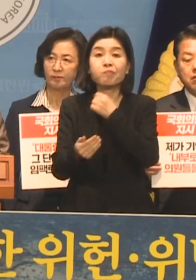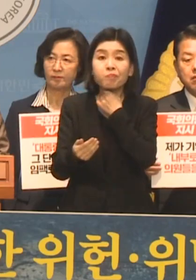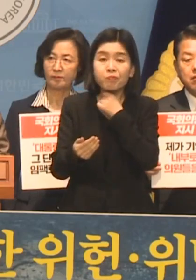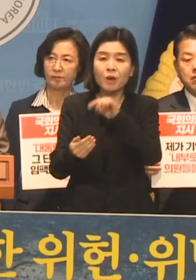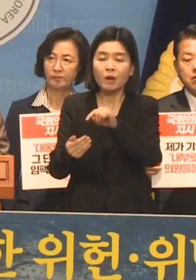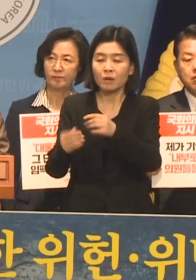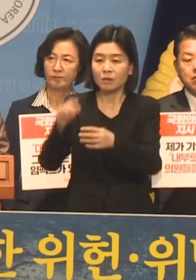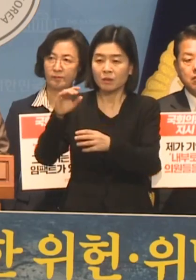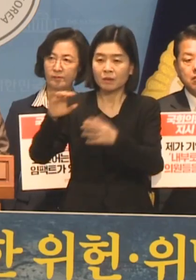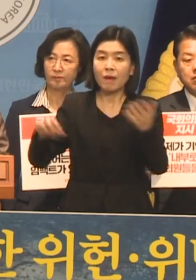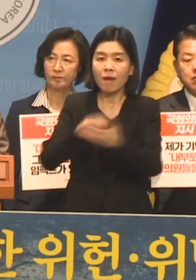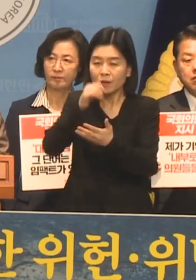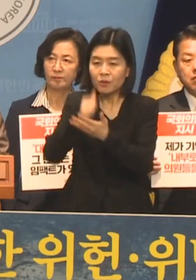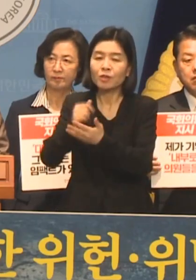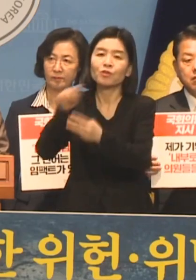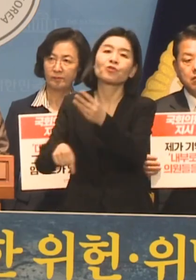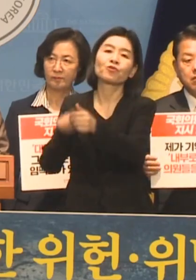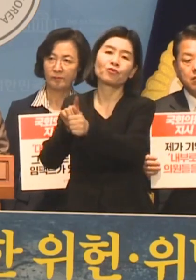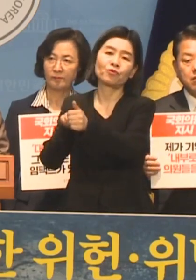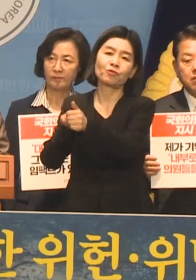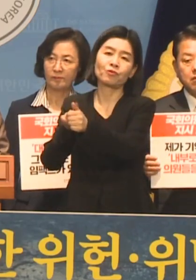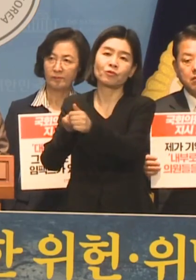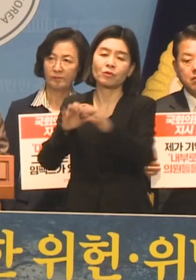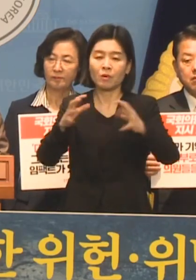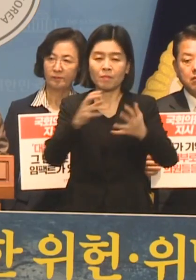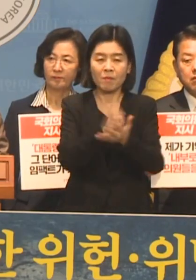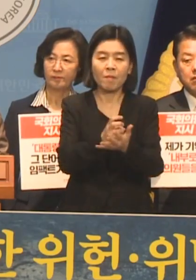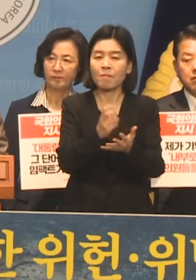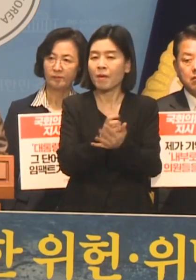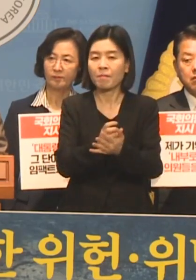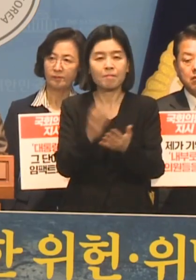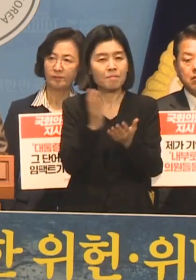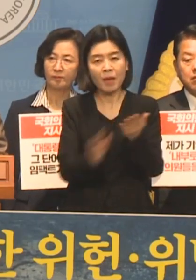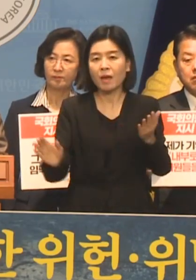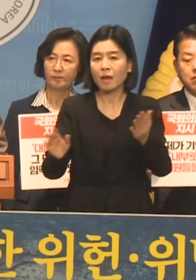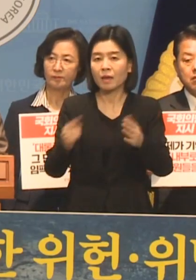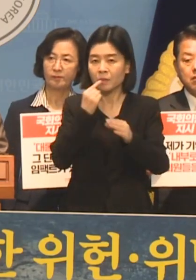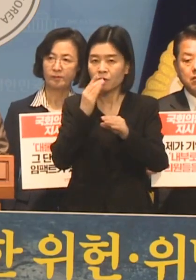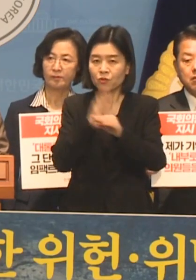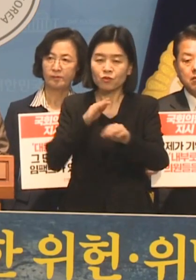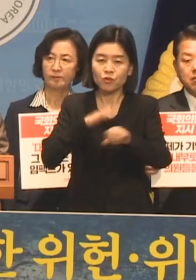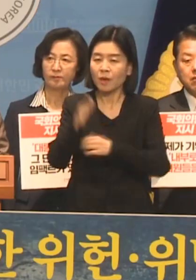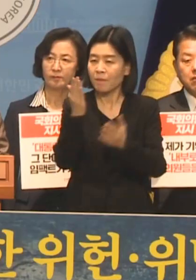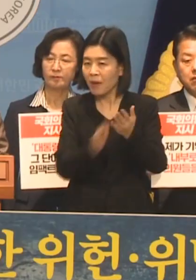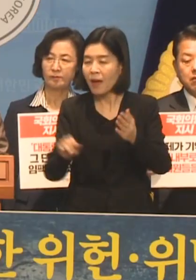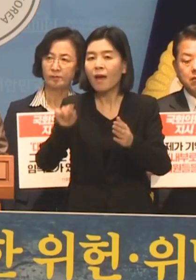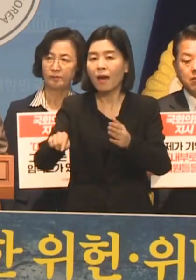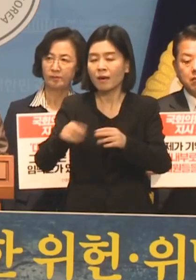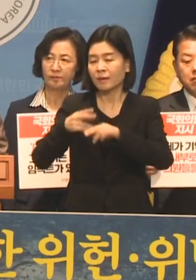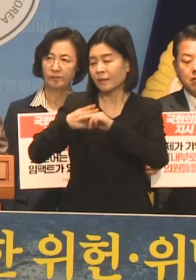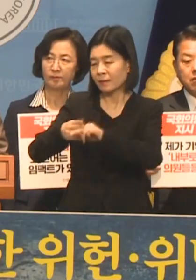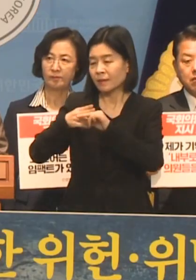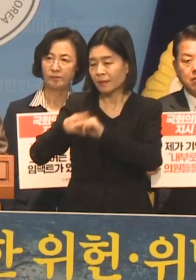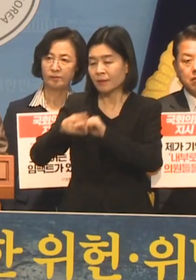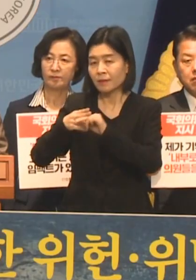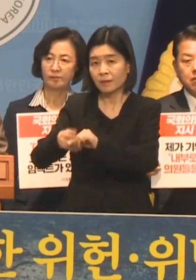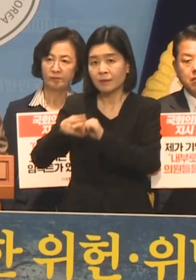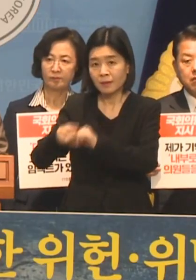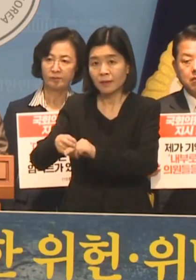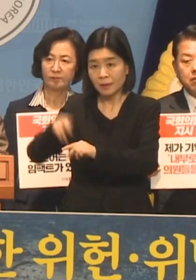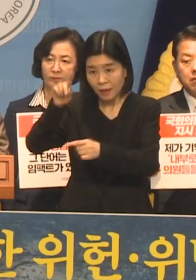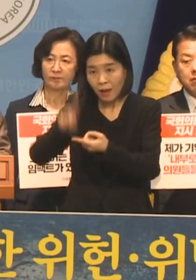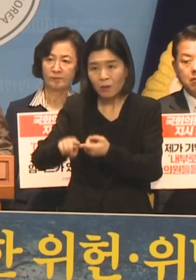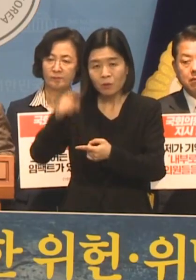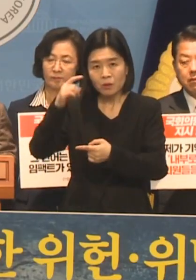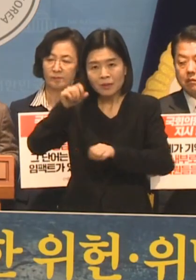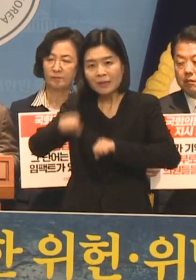내란숙의 윤석열의 반헌법적, 반민주적, 반독재적 발상이 마침내 실행에 옮겨진